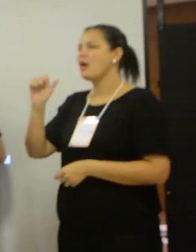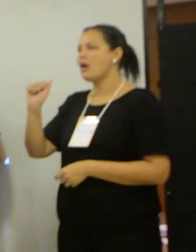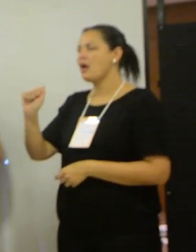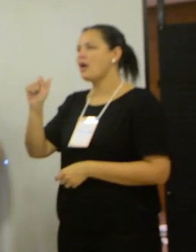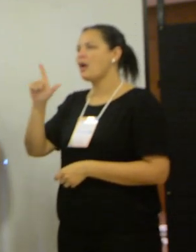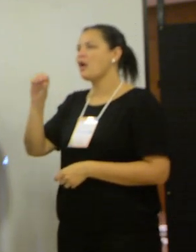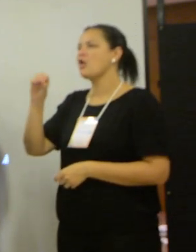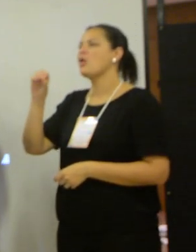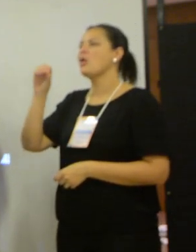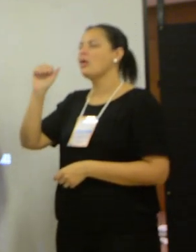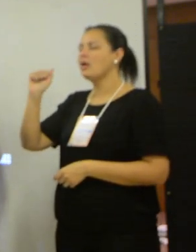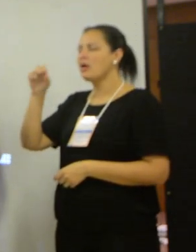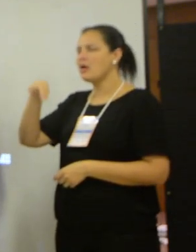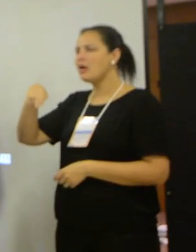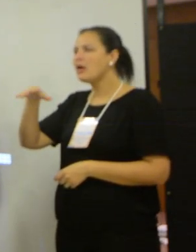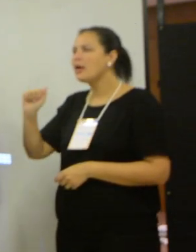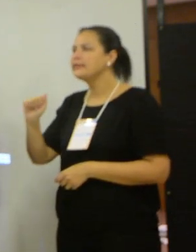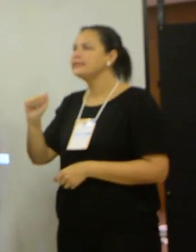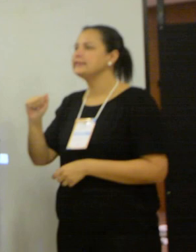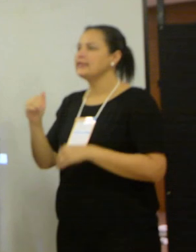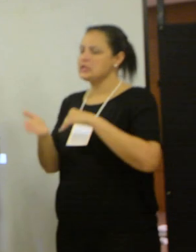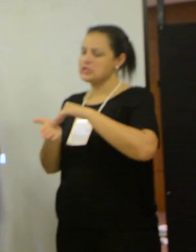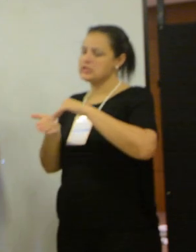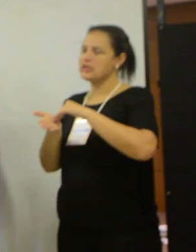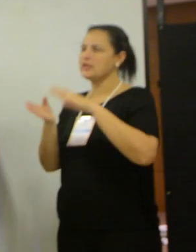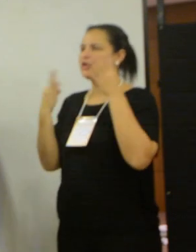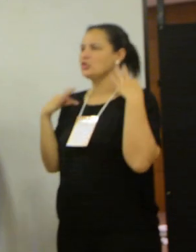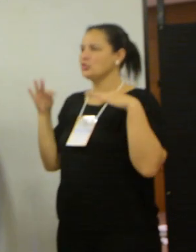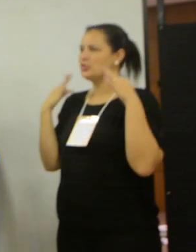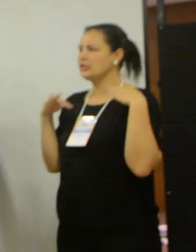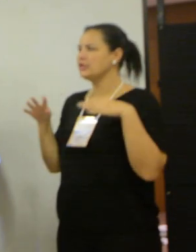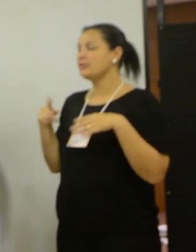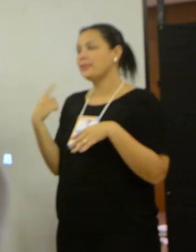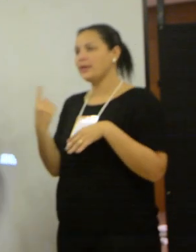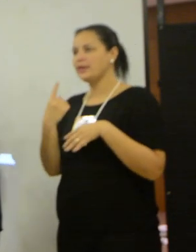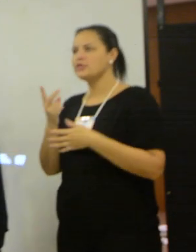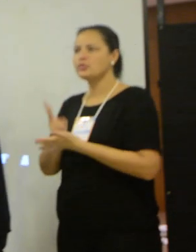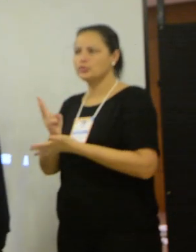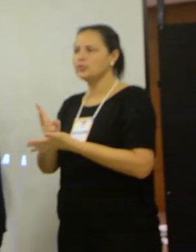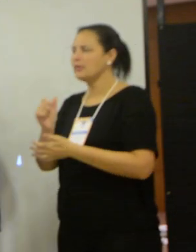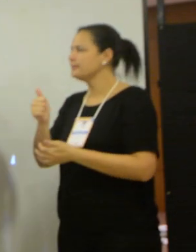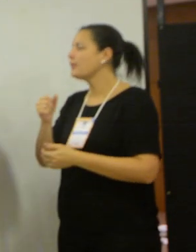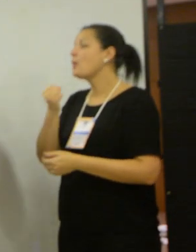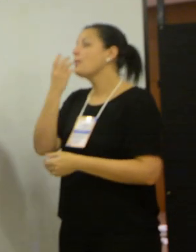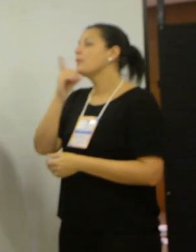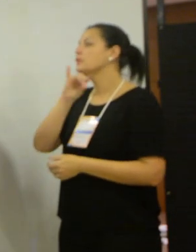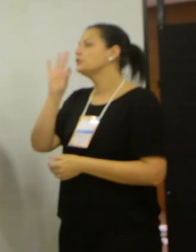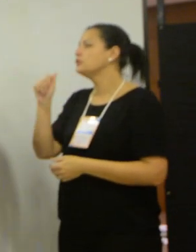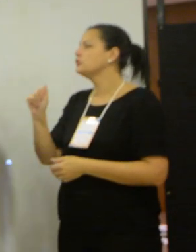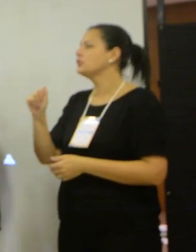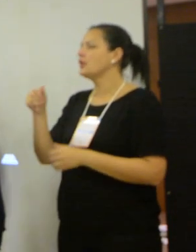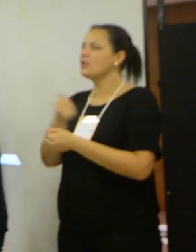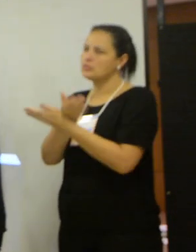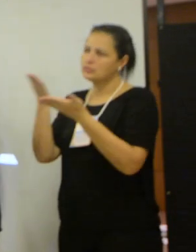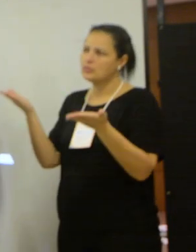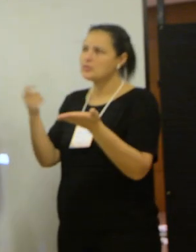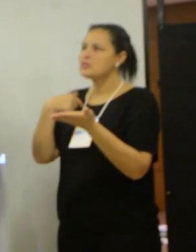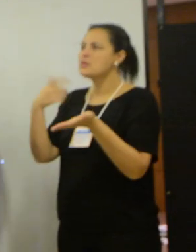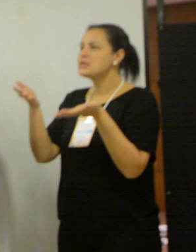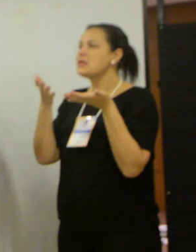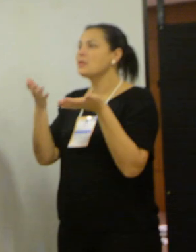Secretaria de Turismo, e assim a gente dá sequência. Bom dia a todos. Eu gostaria, nesse momento,